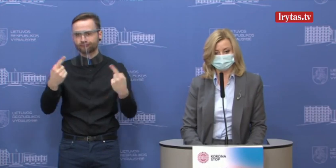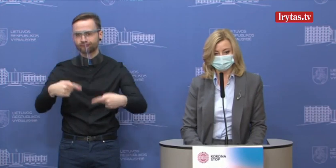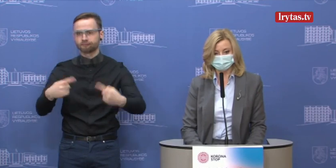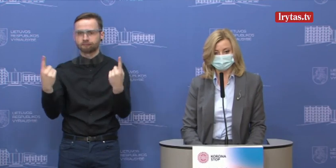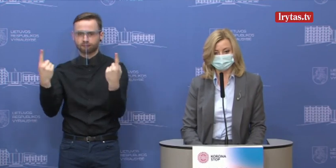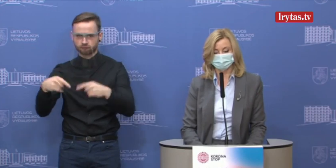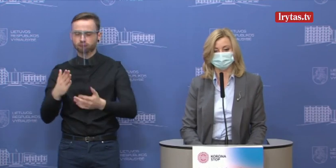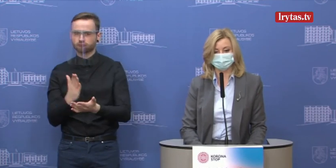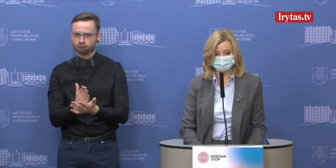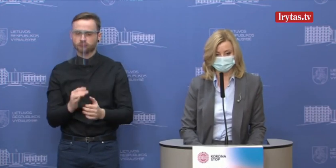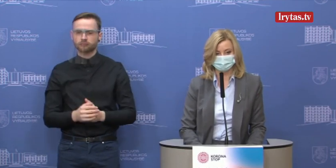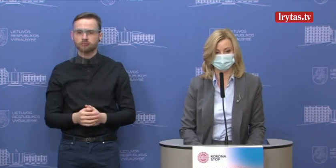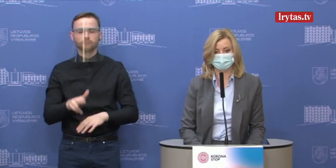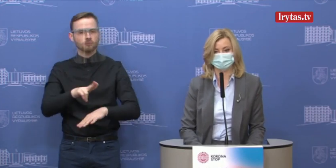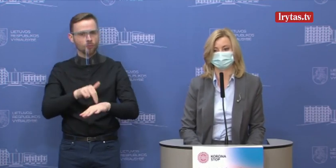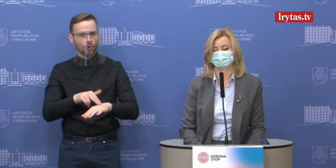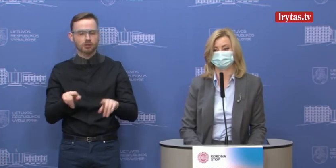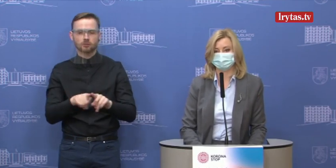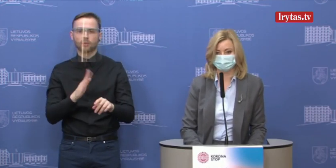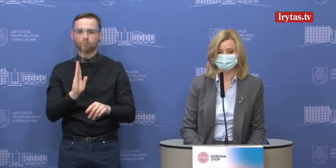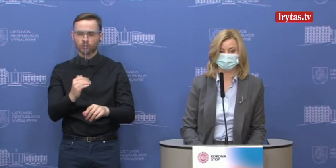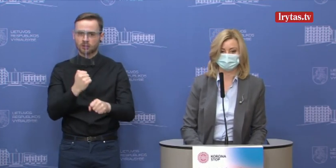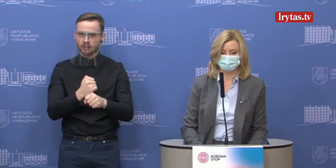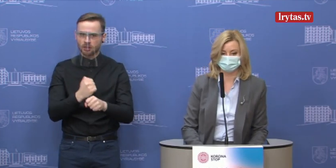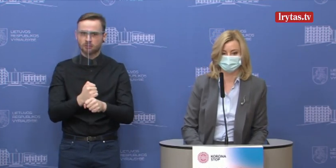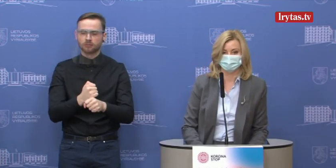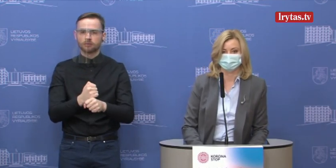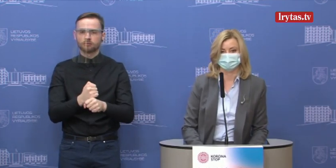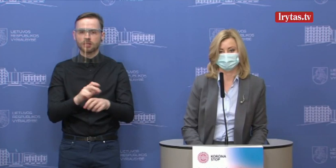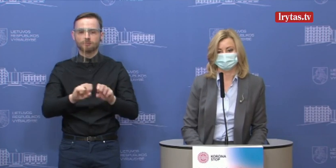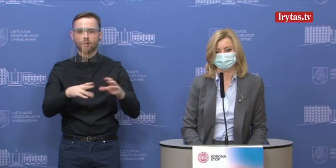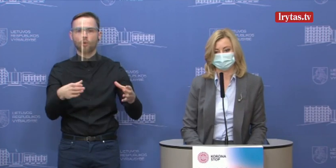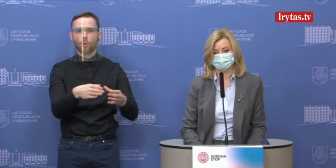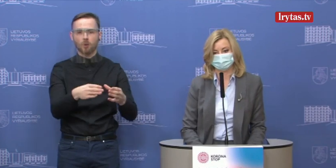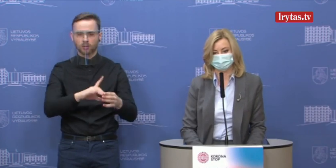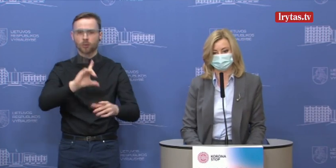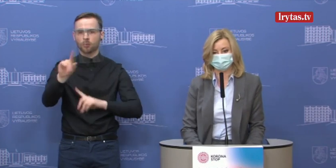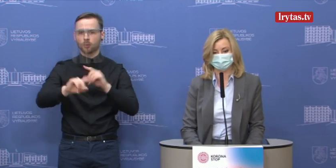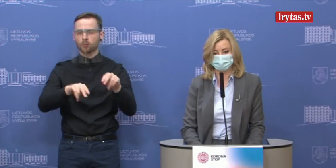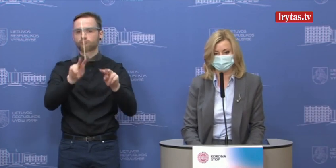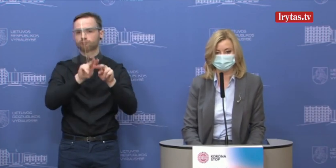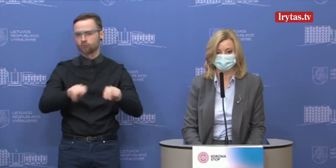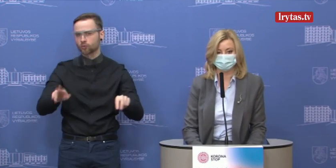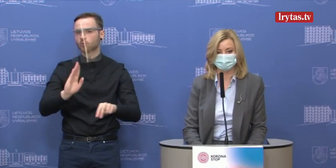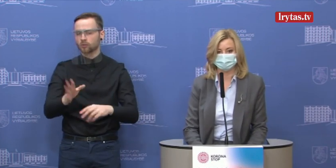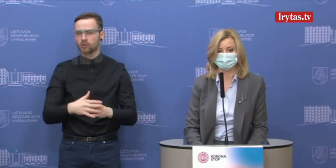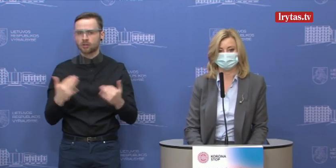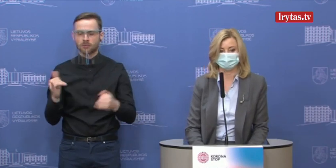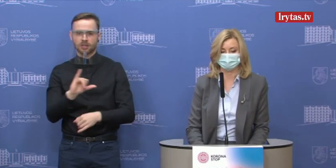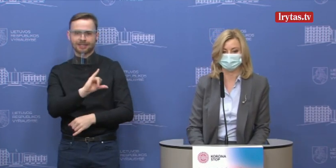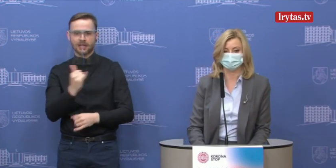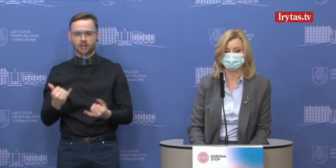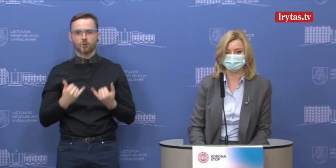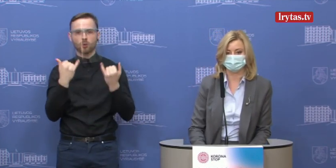policija dirbs, ekipažai bus, stebės, nors ir palengvėja tos sąlygos, bet